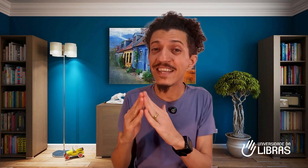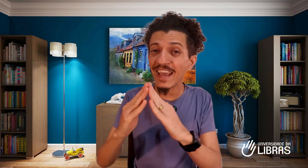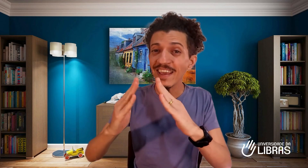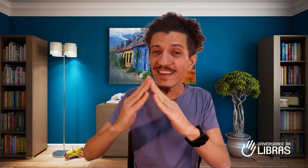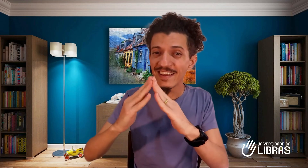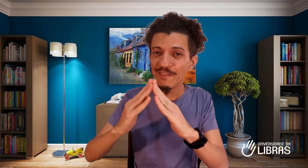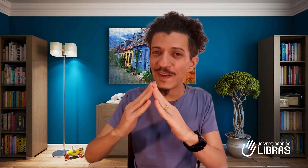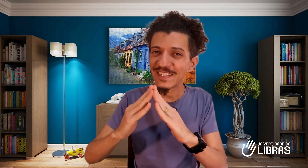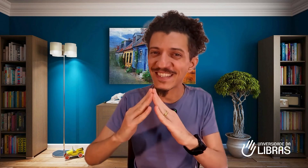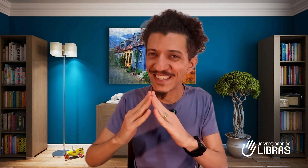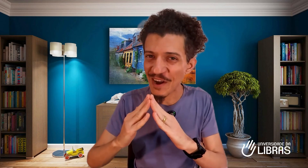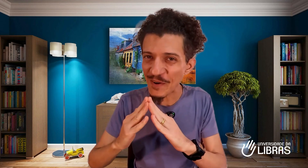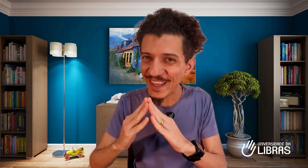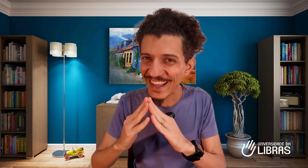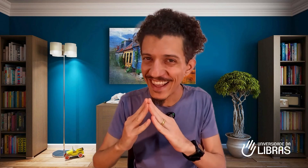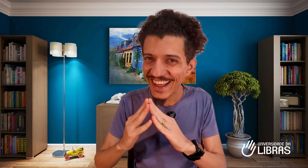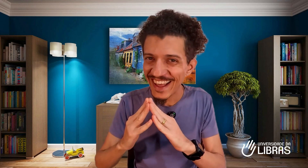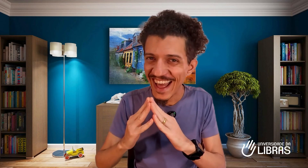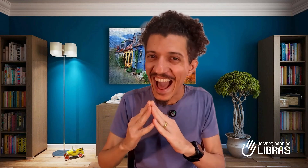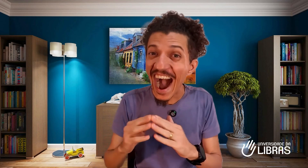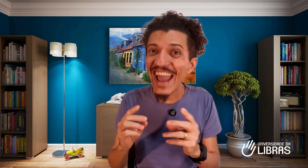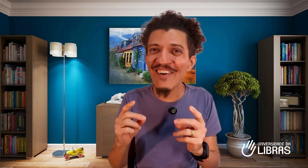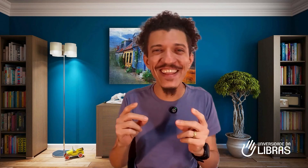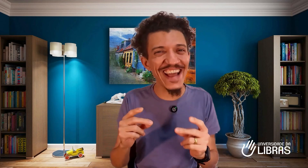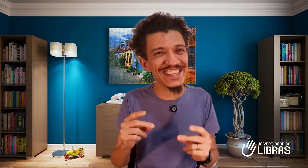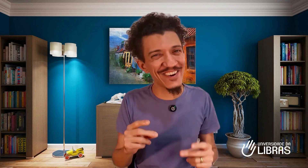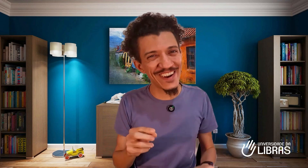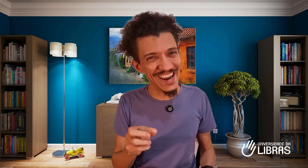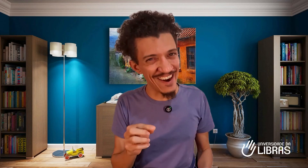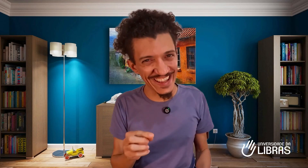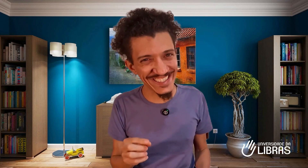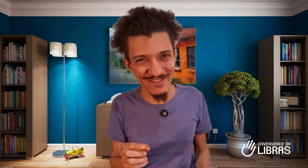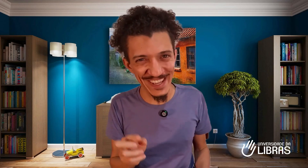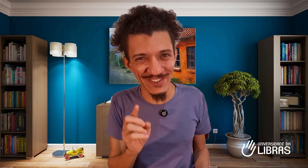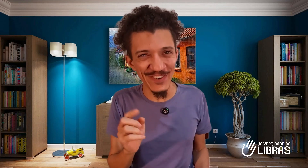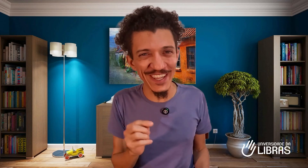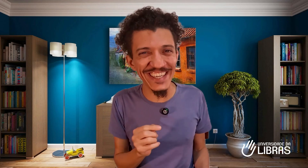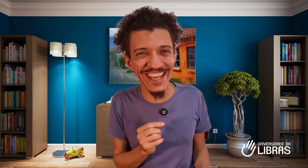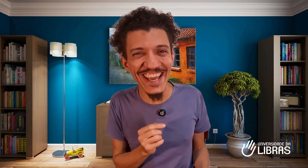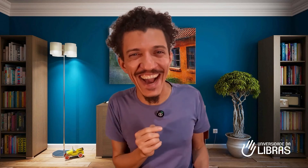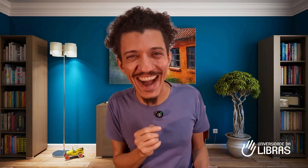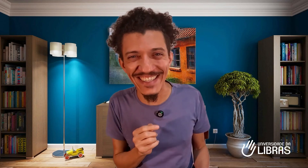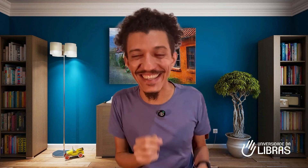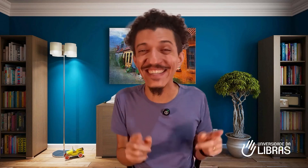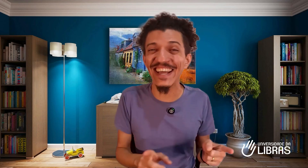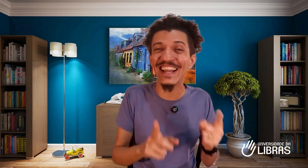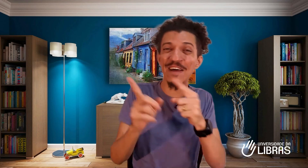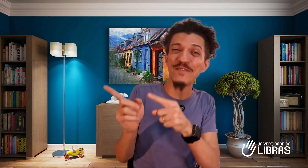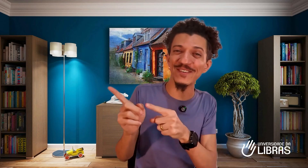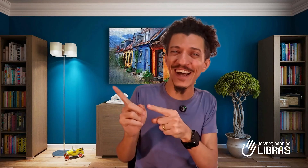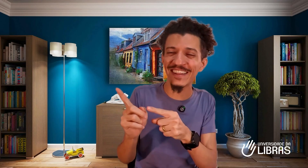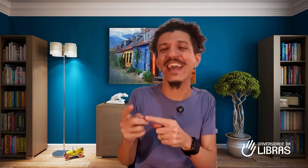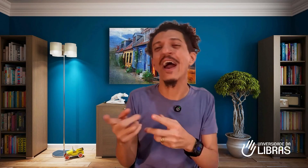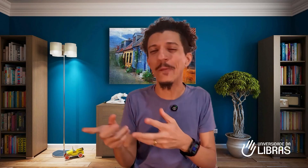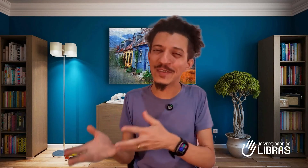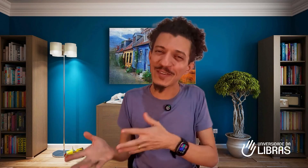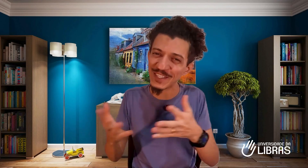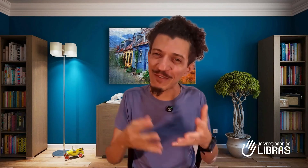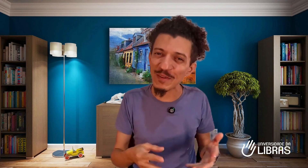deixei e fez esse sinal aqui. Aí eu entendi, eu falei, não, dessa vez não foi deixei em casa, deixei lá na pousada. E realmente, quando a gente voltou para a